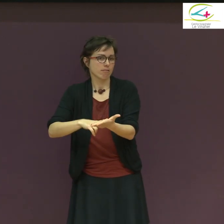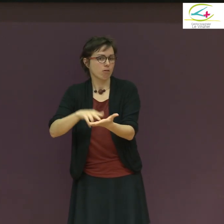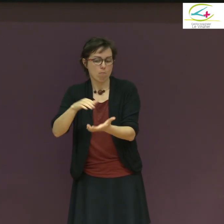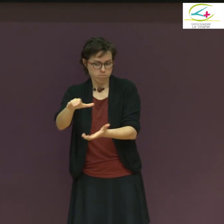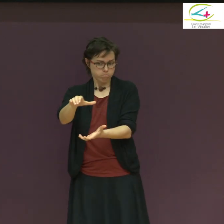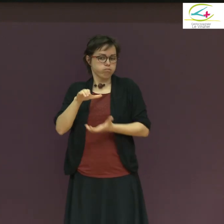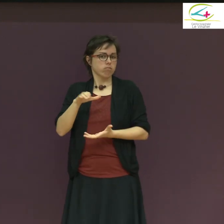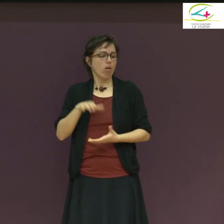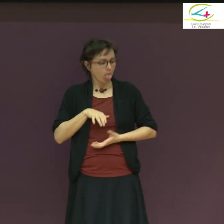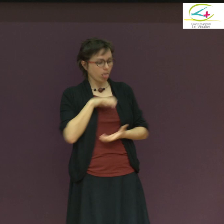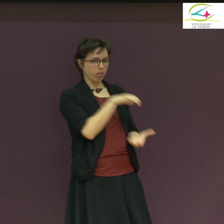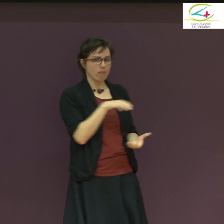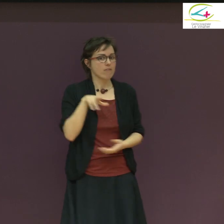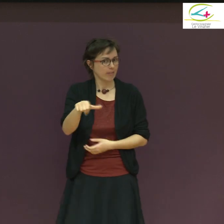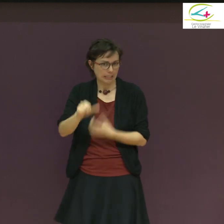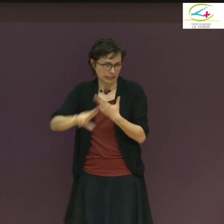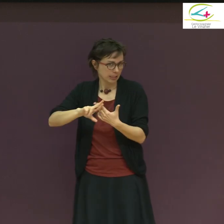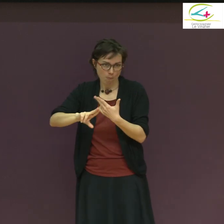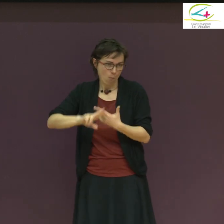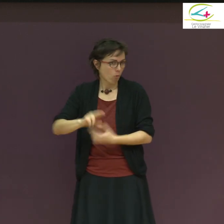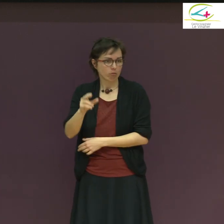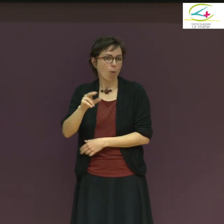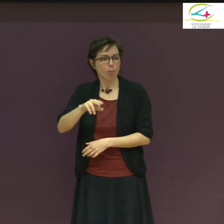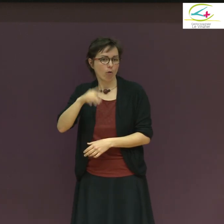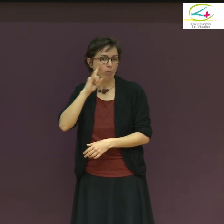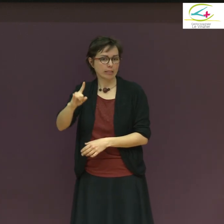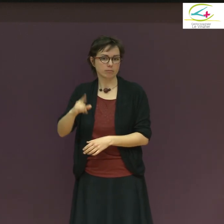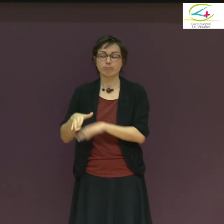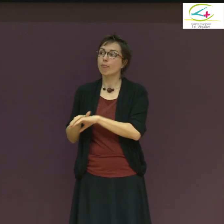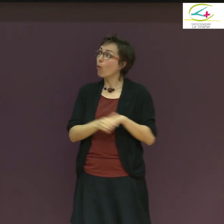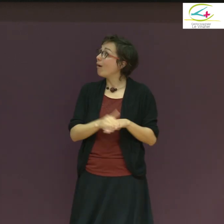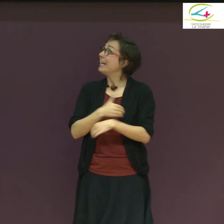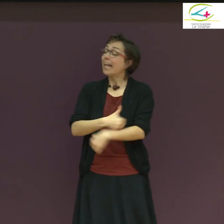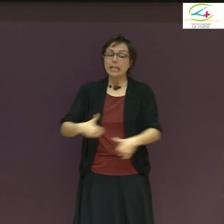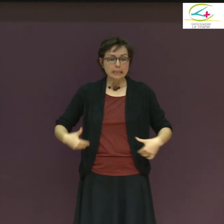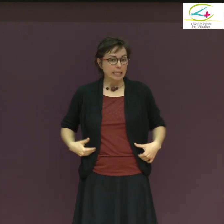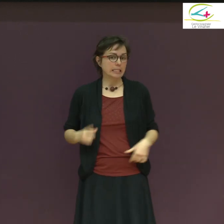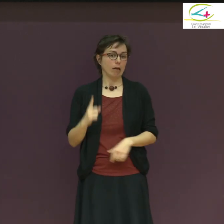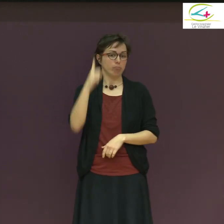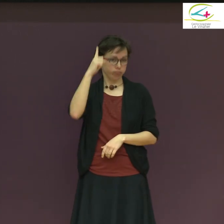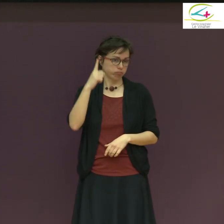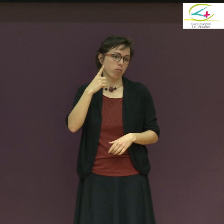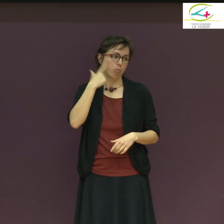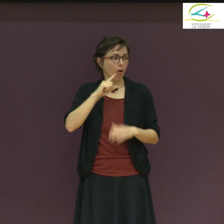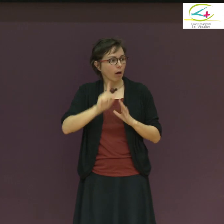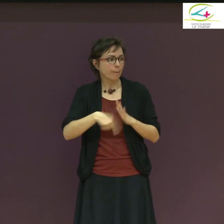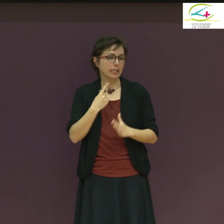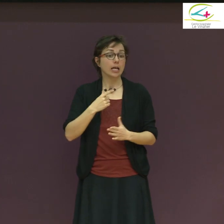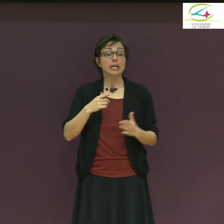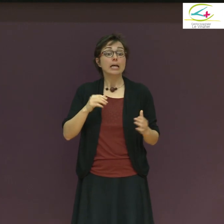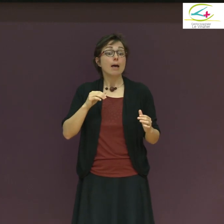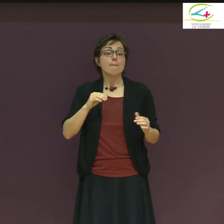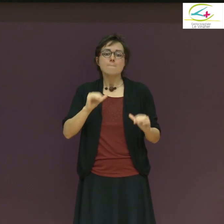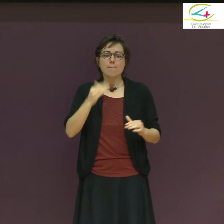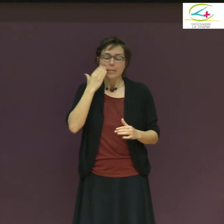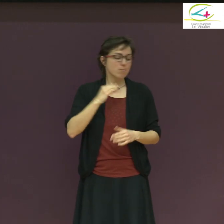va vous donner ses idées suicidaires. Bon, la dernière, c'était pour insister sur le fait que c'est pas parce qu'on fait plein de tentatives